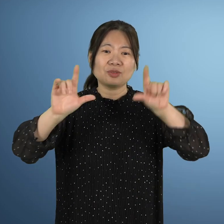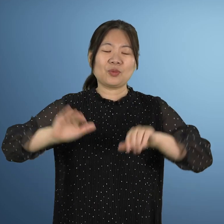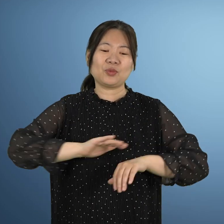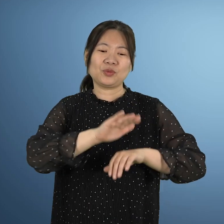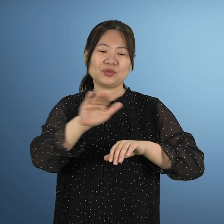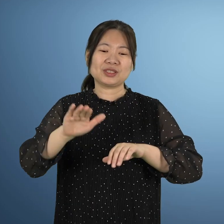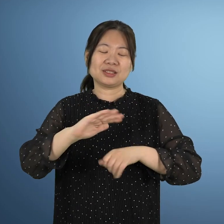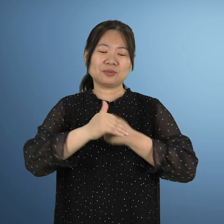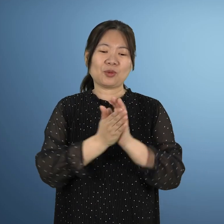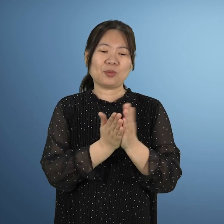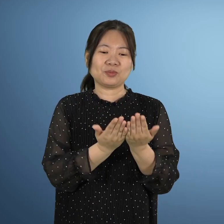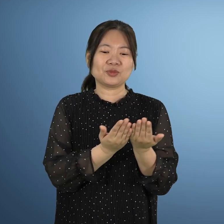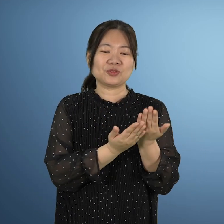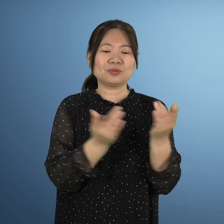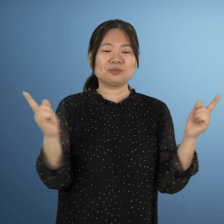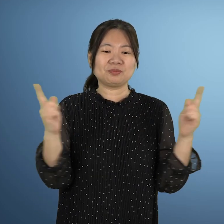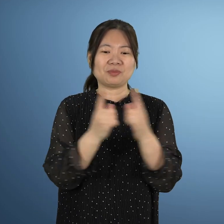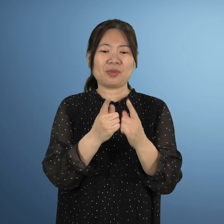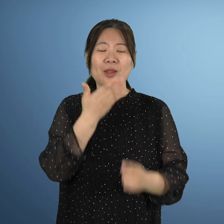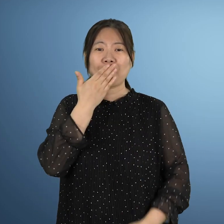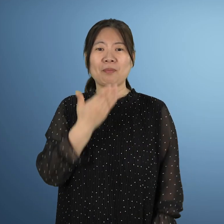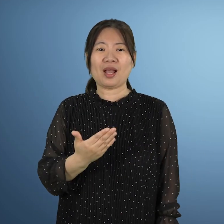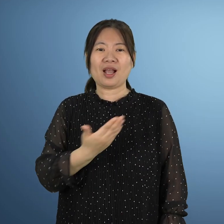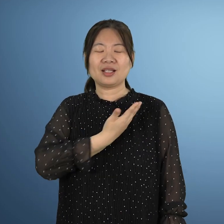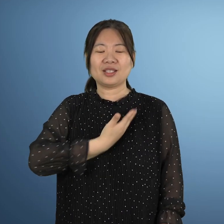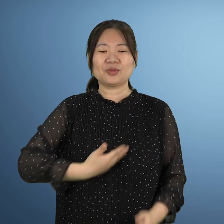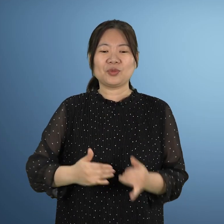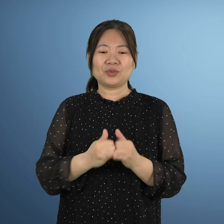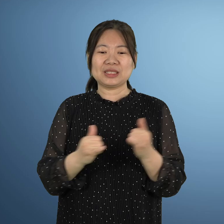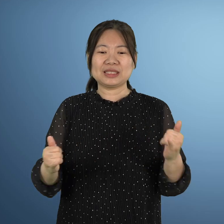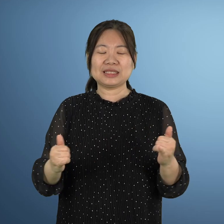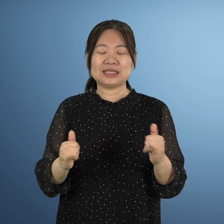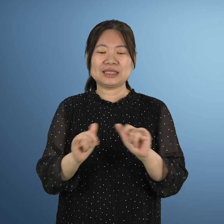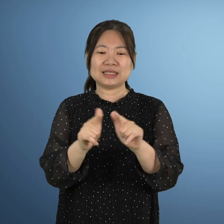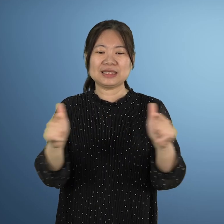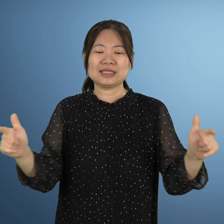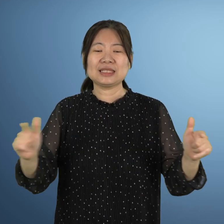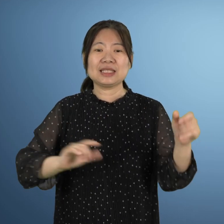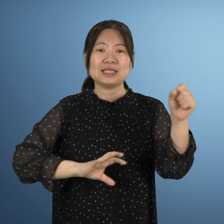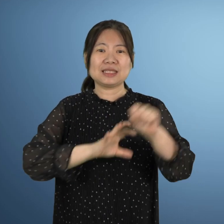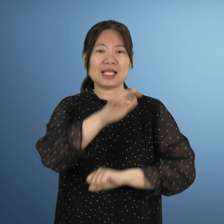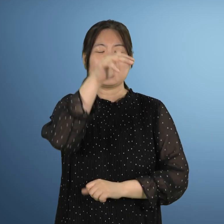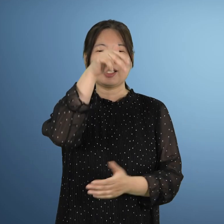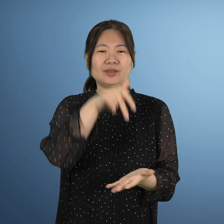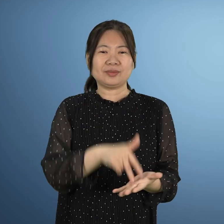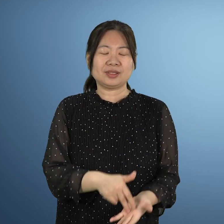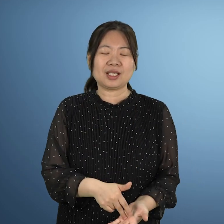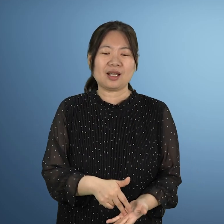오늘 본문에서 만나는 거죠. 사도들이, 제자들이 세계적인